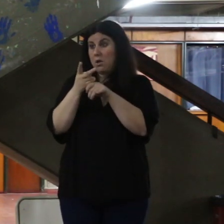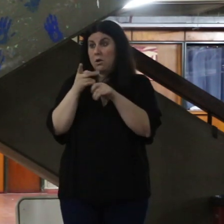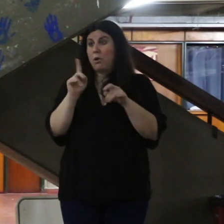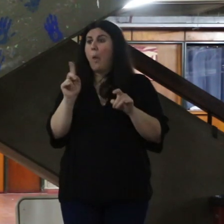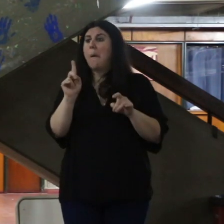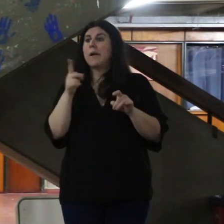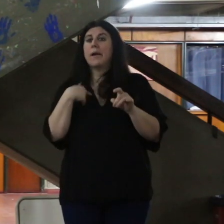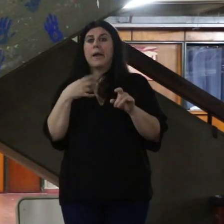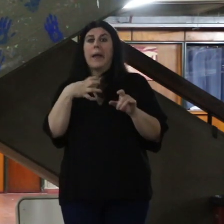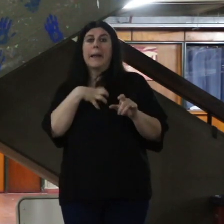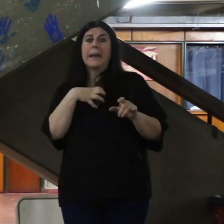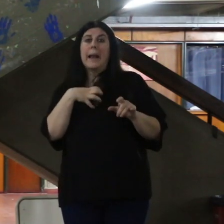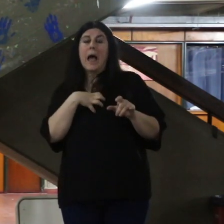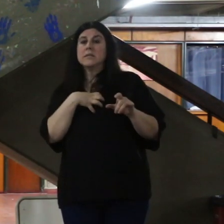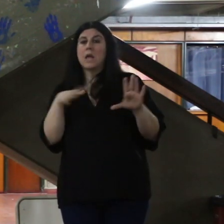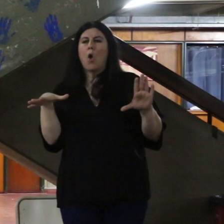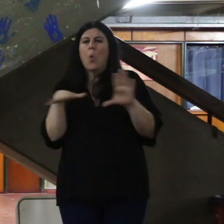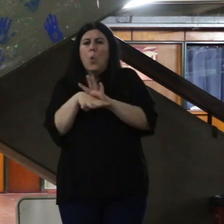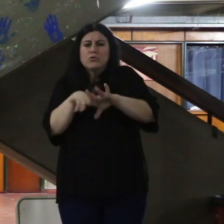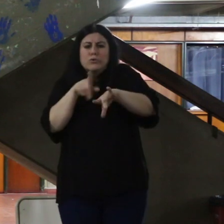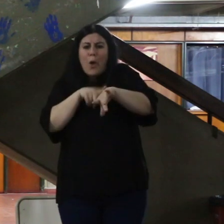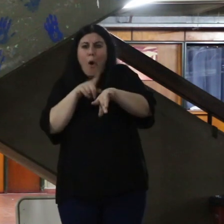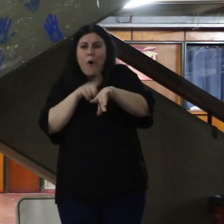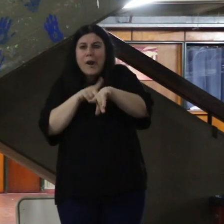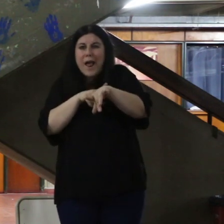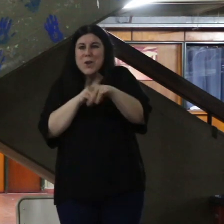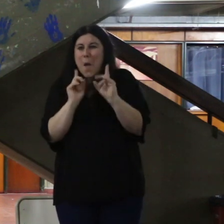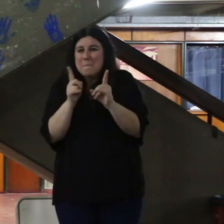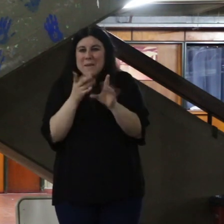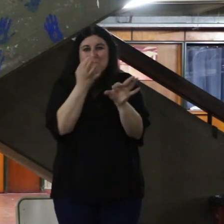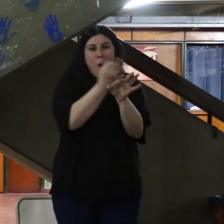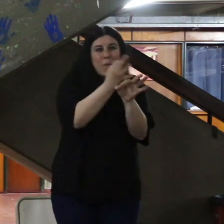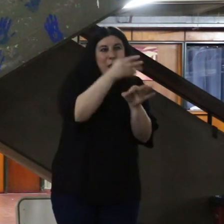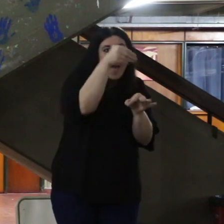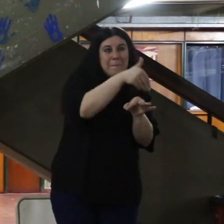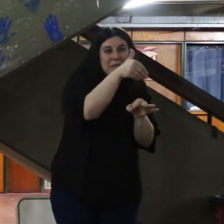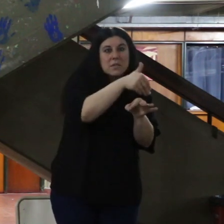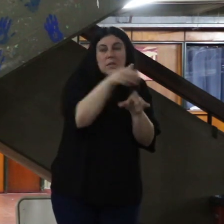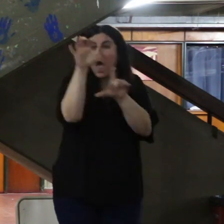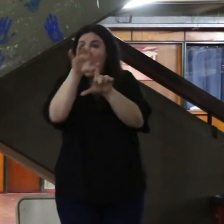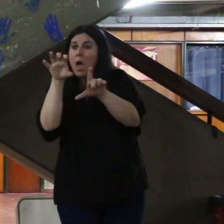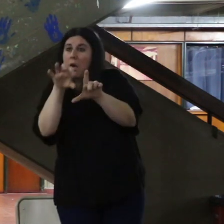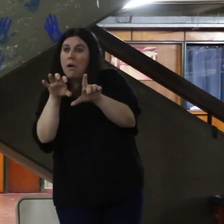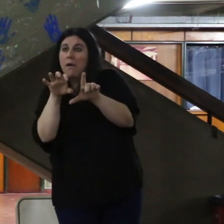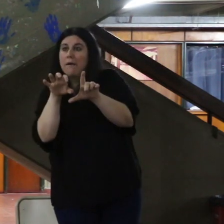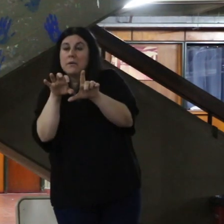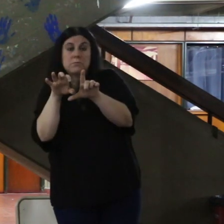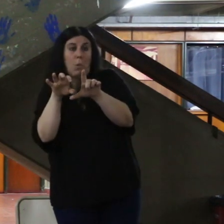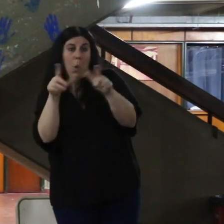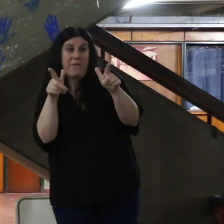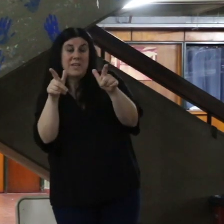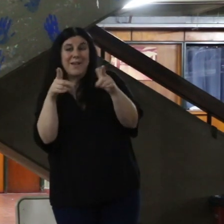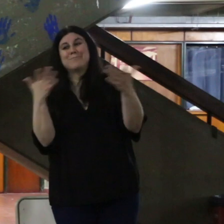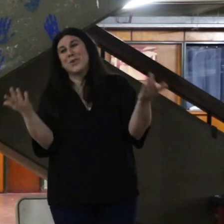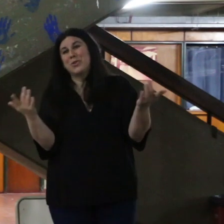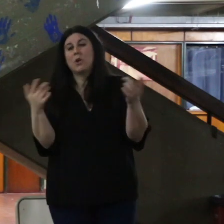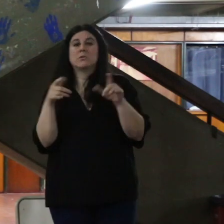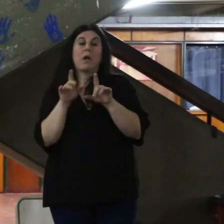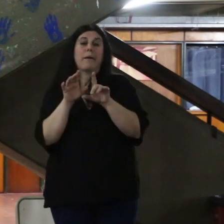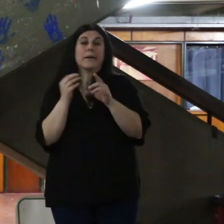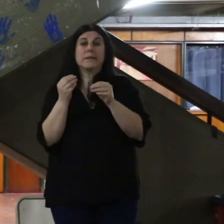clase sincrónica en el horario que tenían en la escuela porque no iba nadie. Entonces tenían después el mediodía muchas veces,